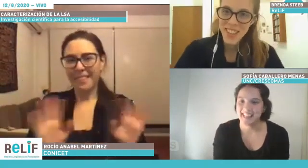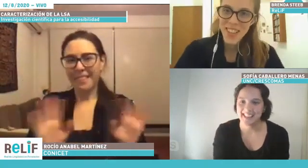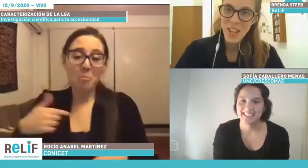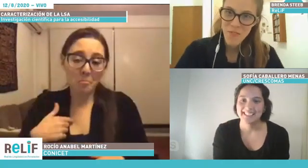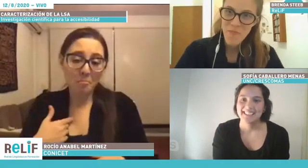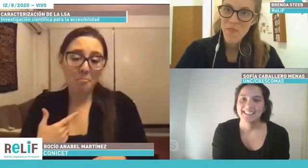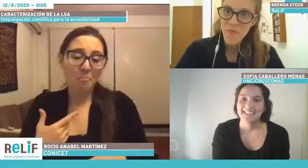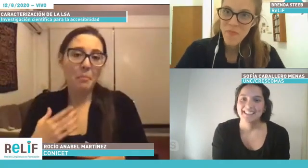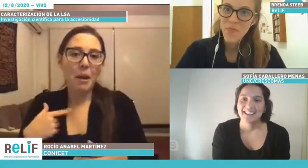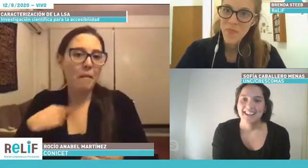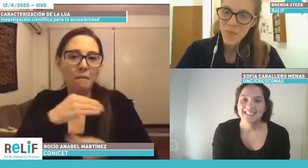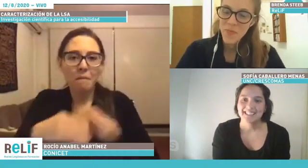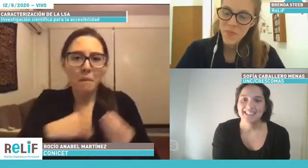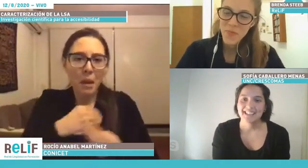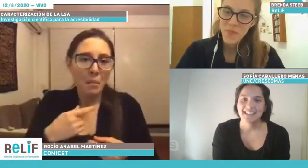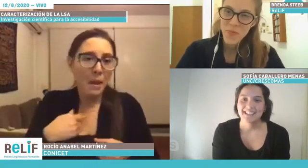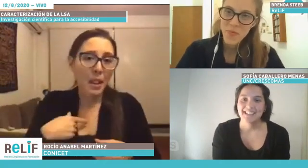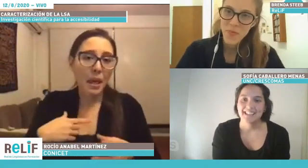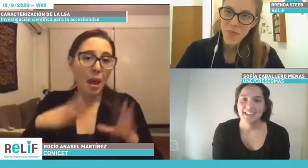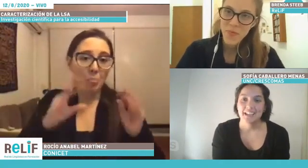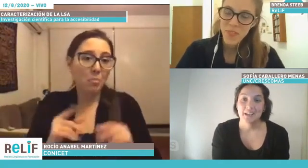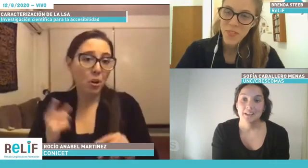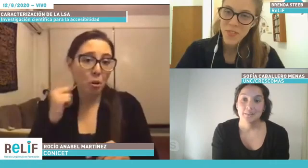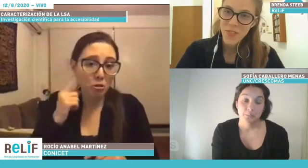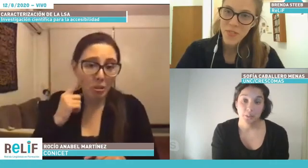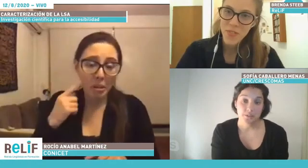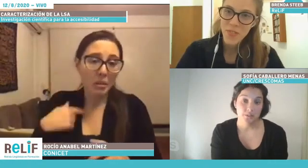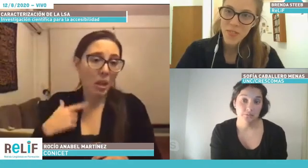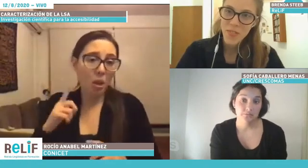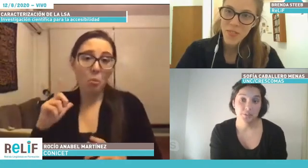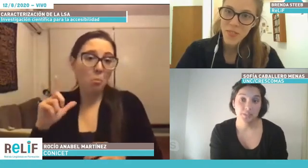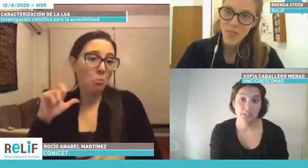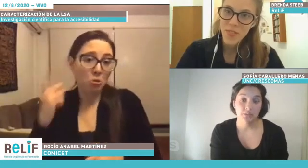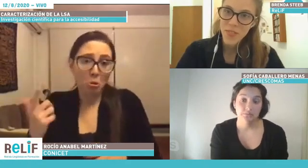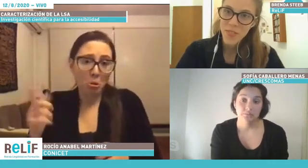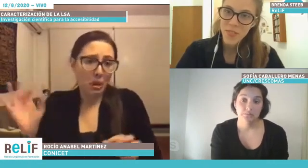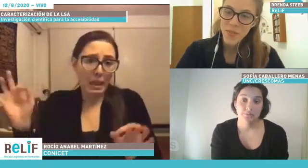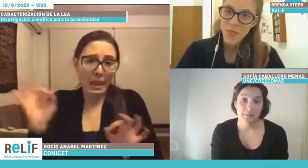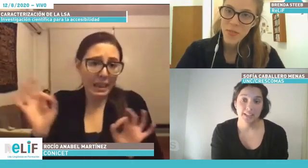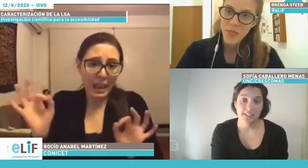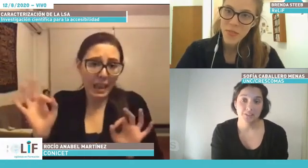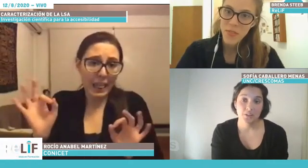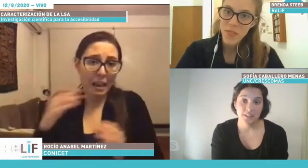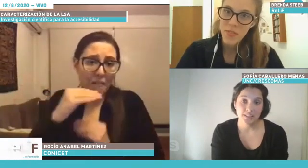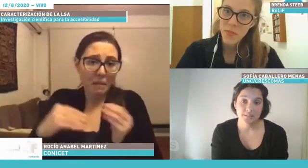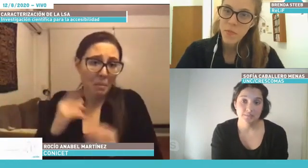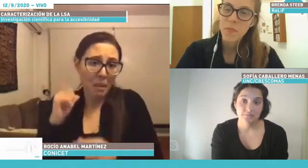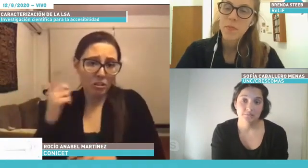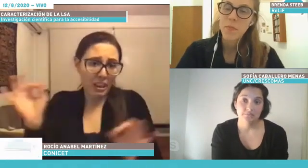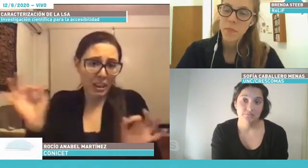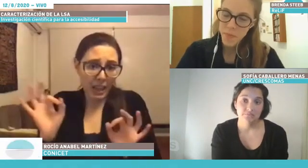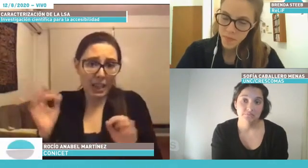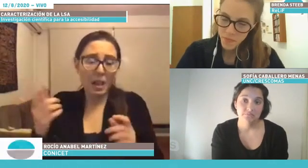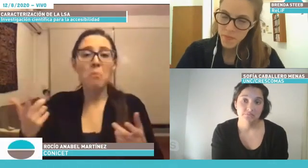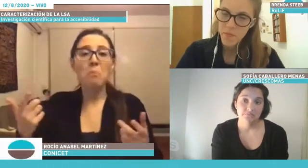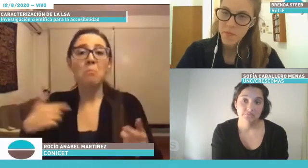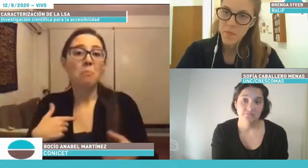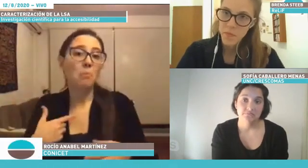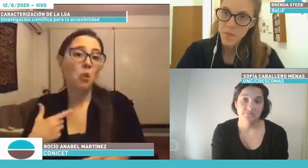Sí, sí, nada. Así que, porque yo no tengo familiares sordos